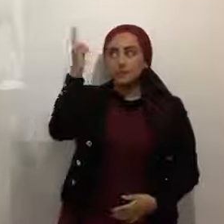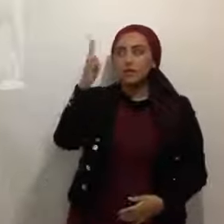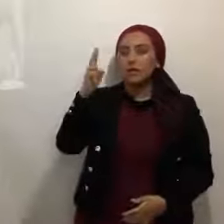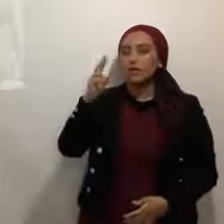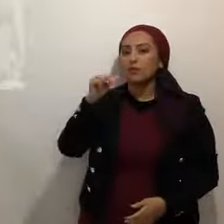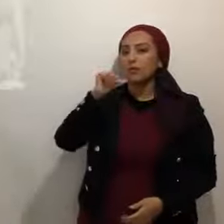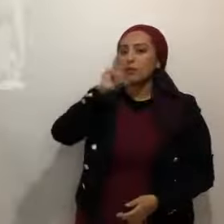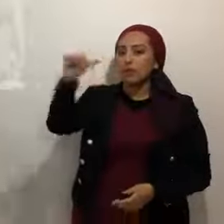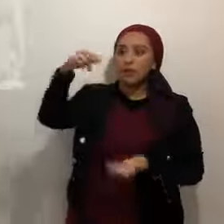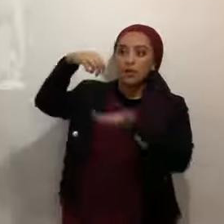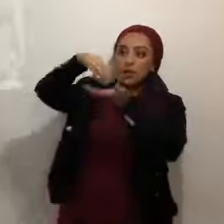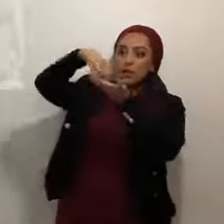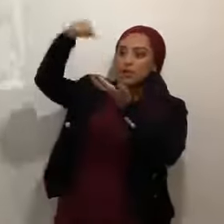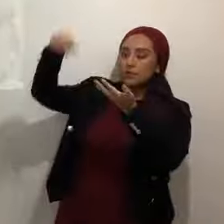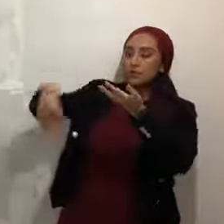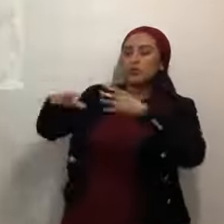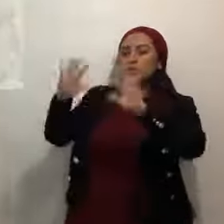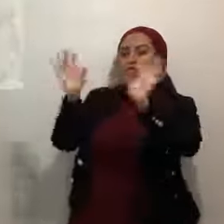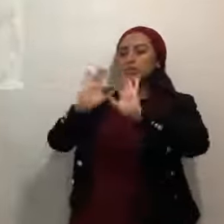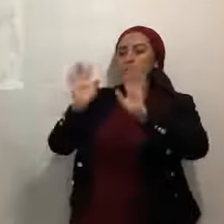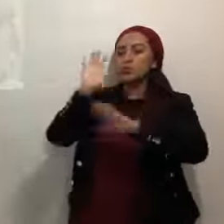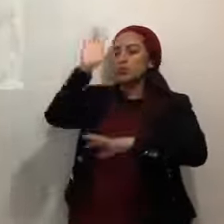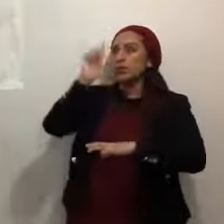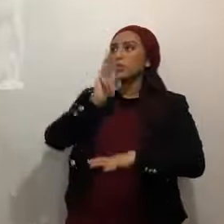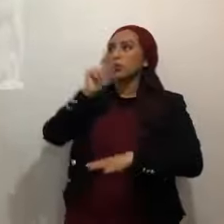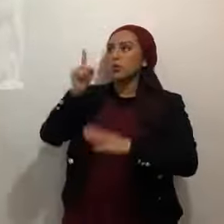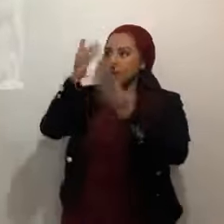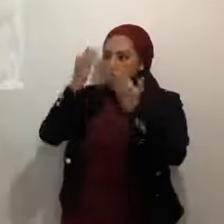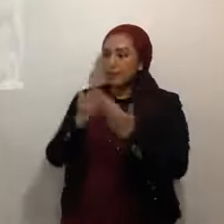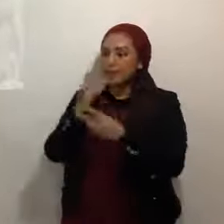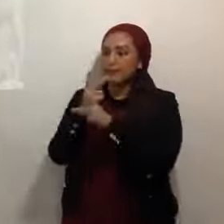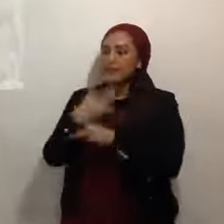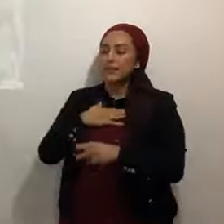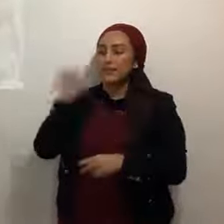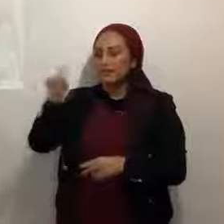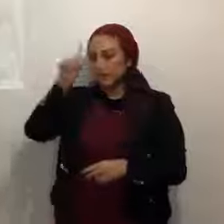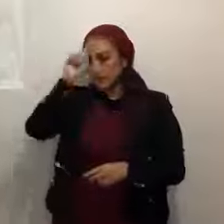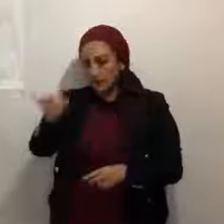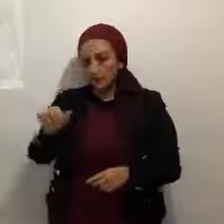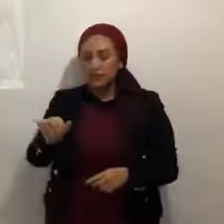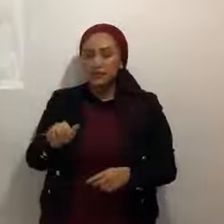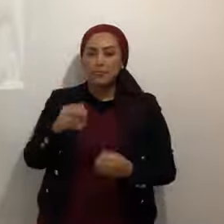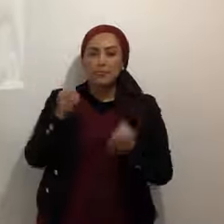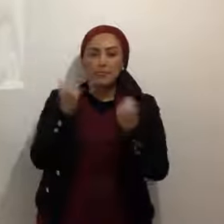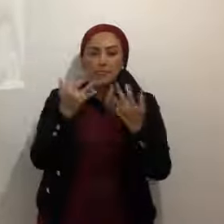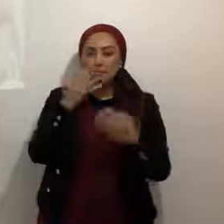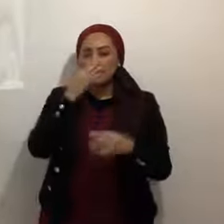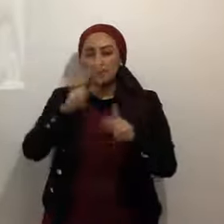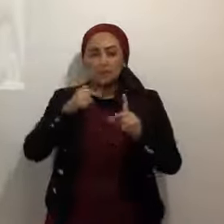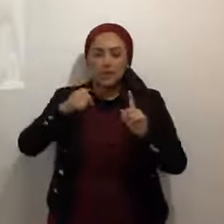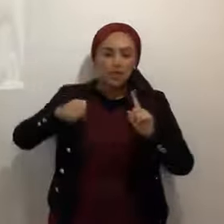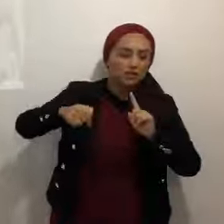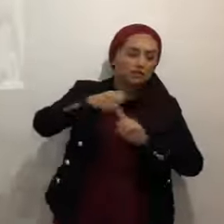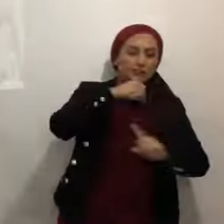tus compasiones, tu compasión y tu verdad me guarden siempre. Porque me han rodeado males sin número, me han alcanzado mis maldades y no